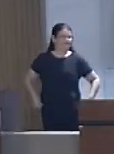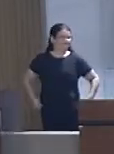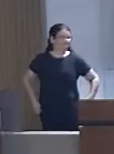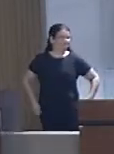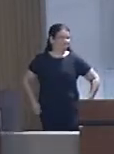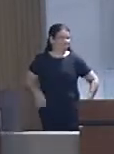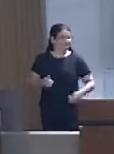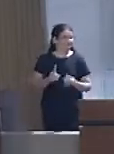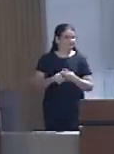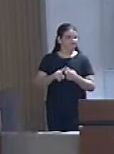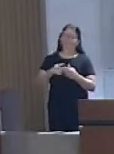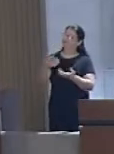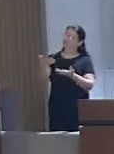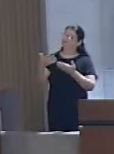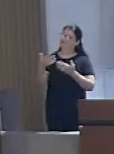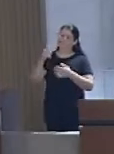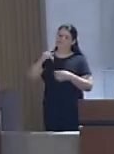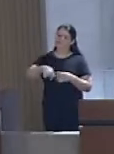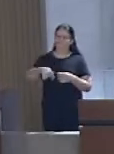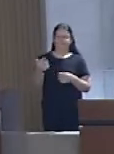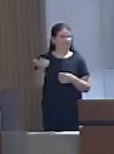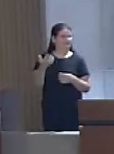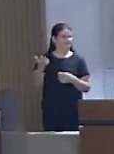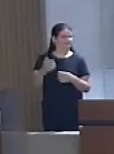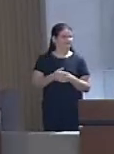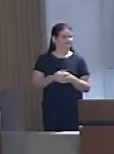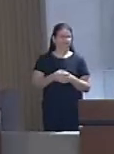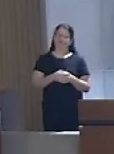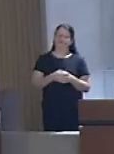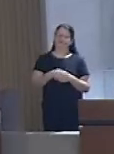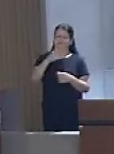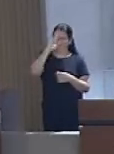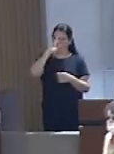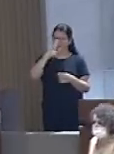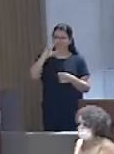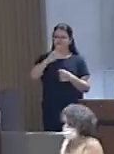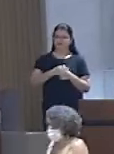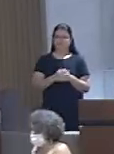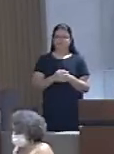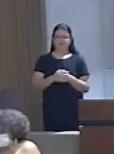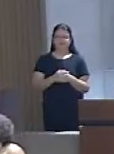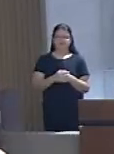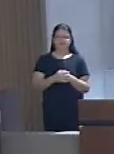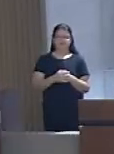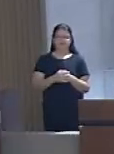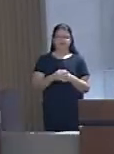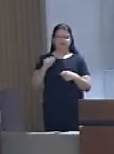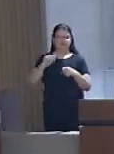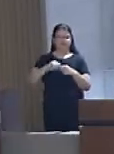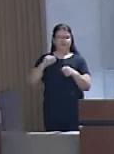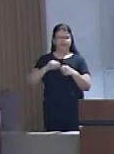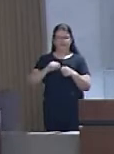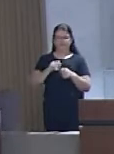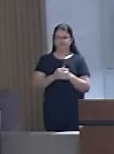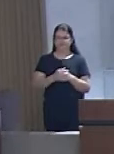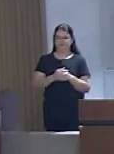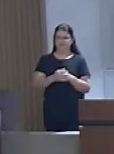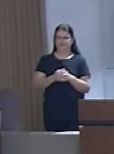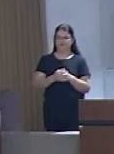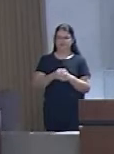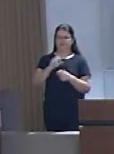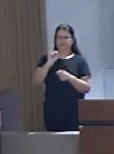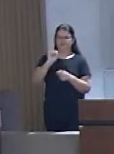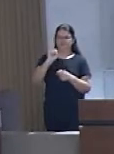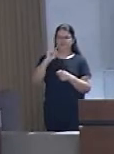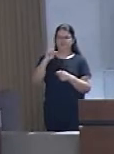Quero também convidar aqui um dirigente da executiva do Sindesprev